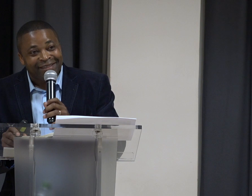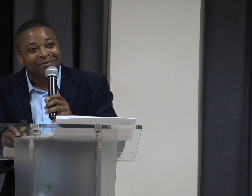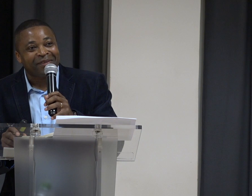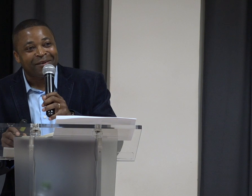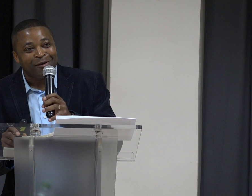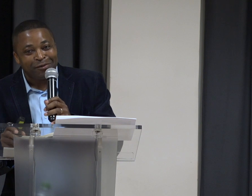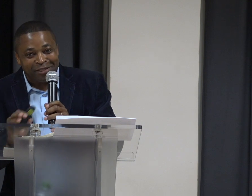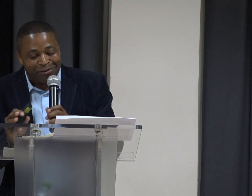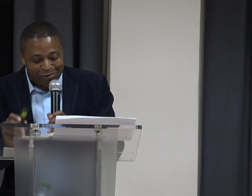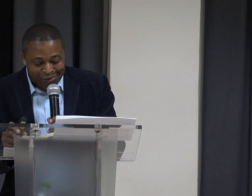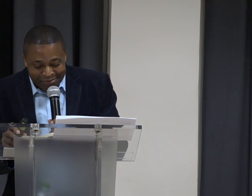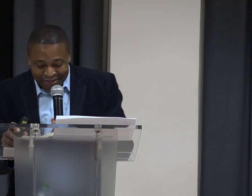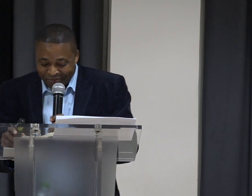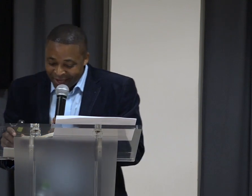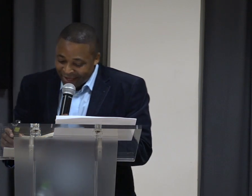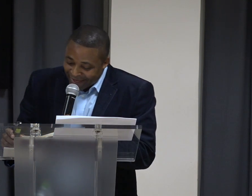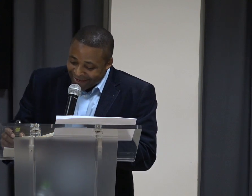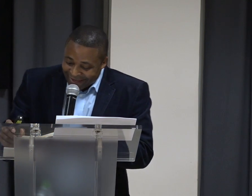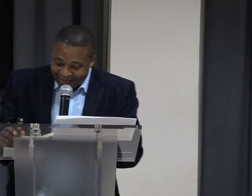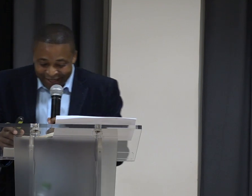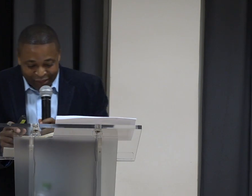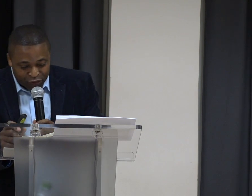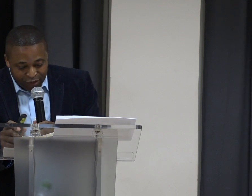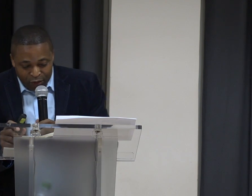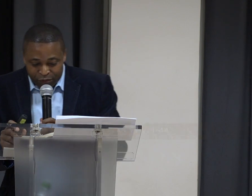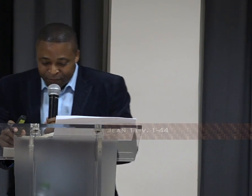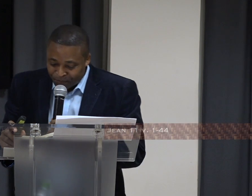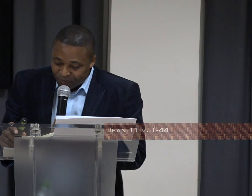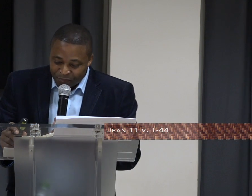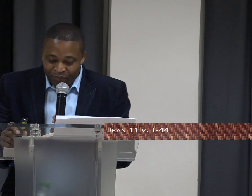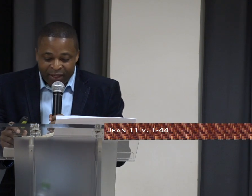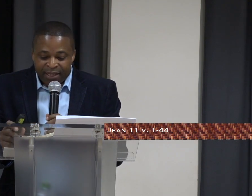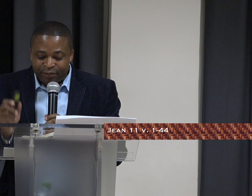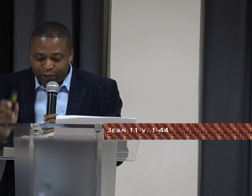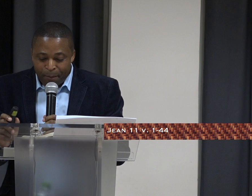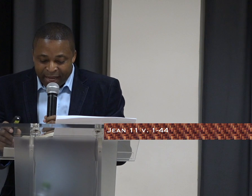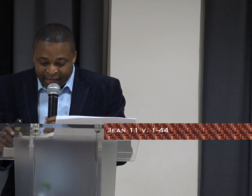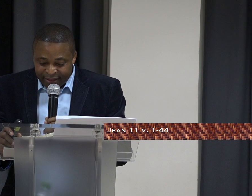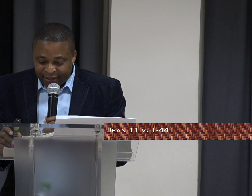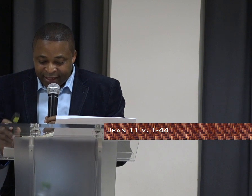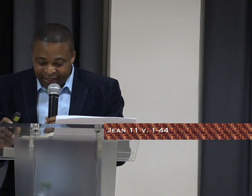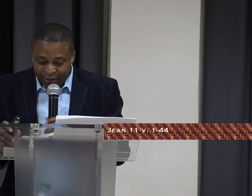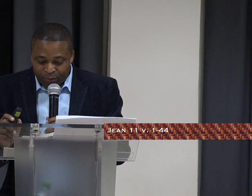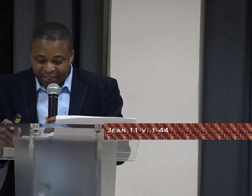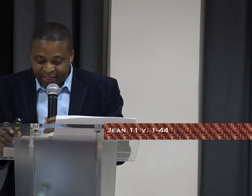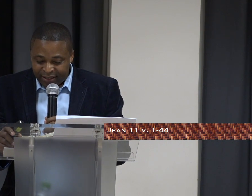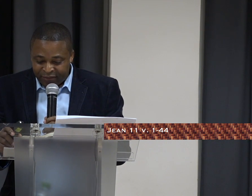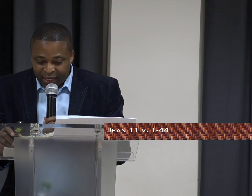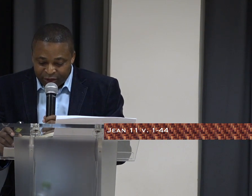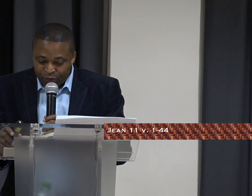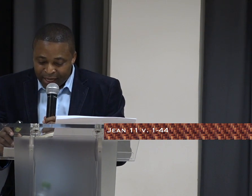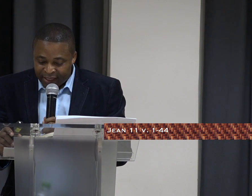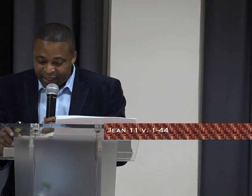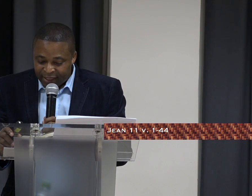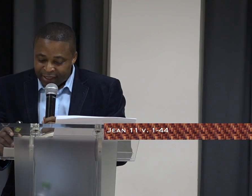matin. D'accord? Donc, sentons-nous libres. Jean 11. Il y avait un homme malade, Lazare de Béthanie,